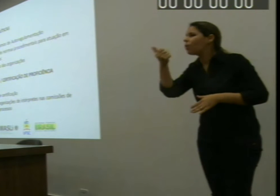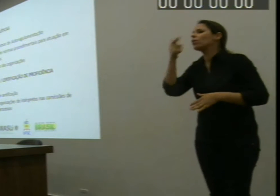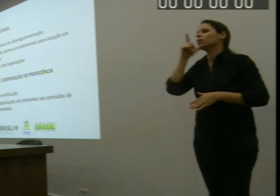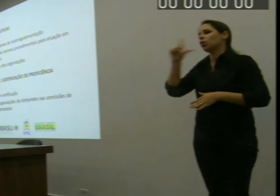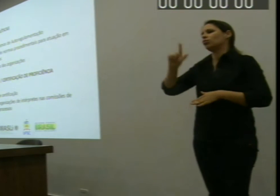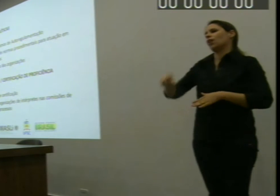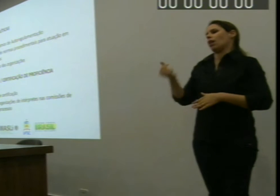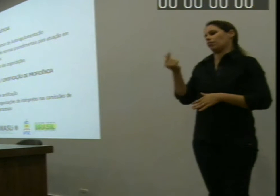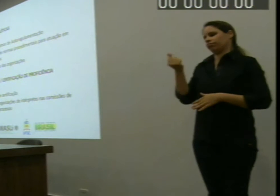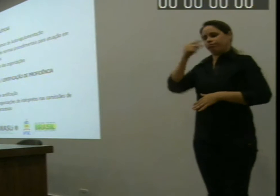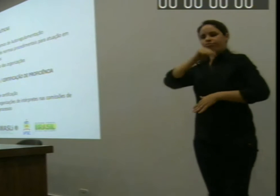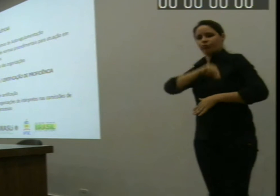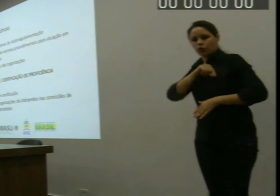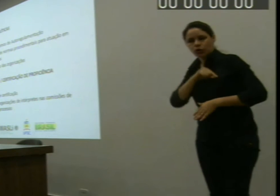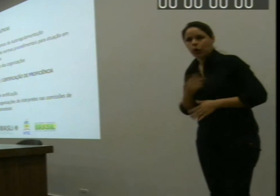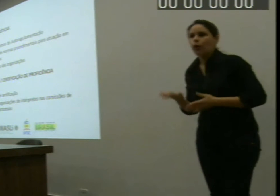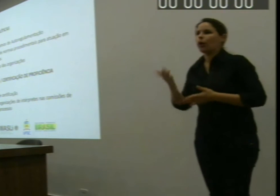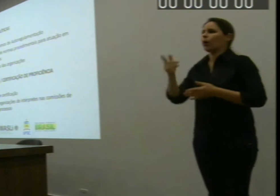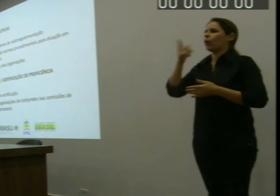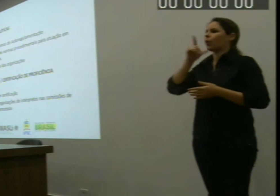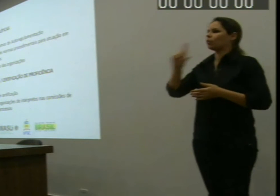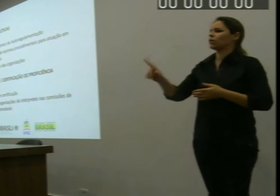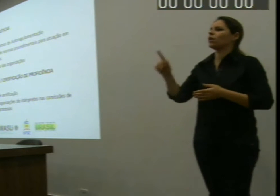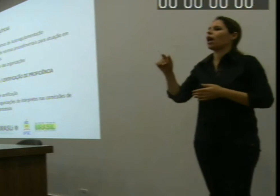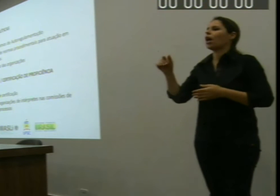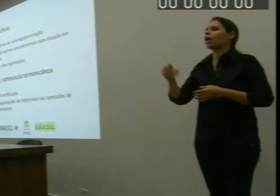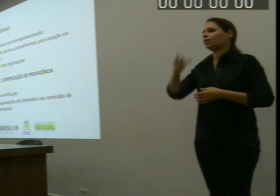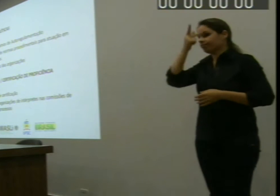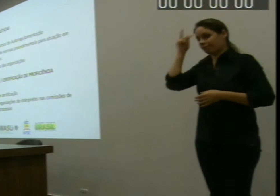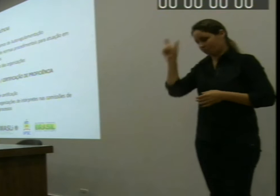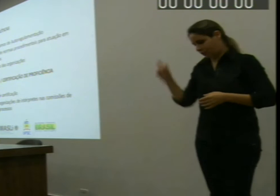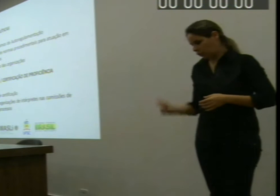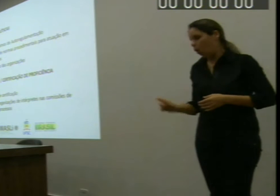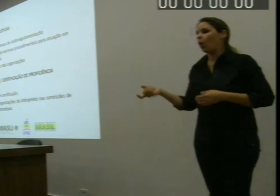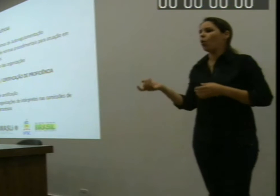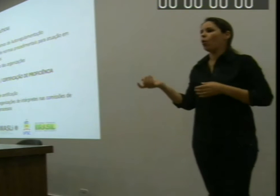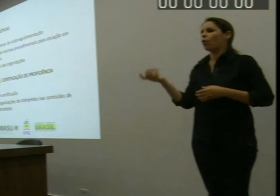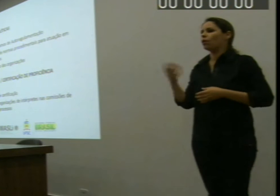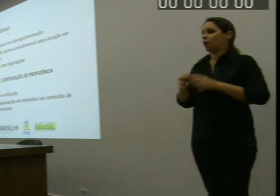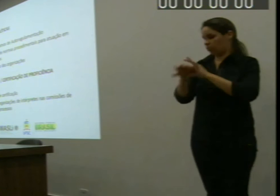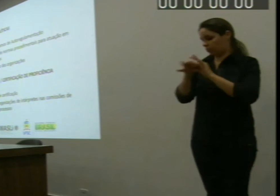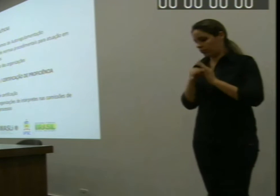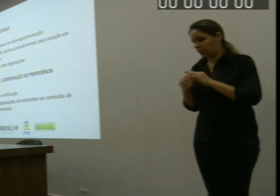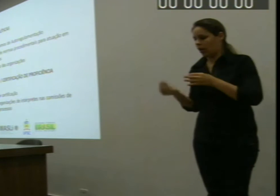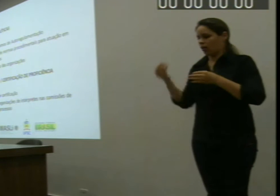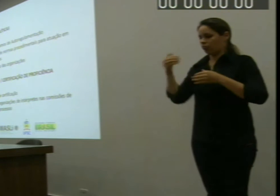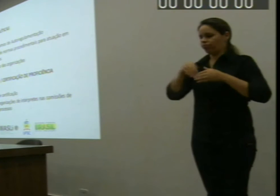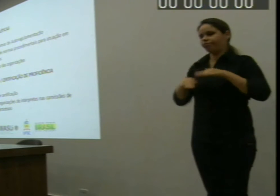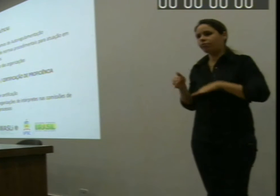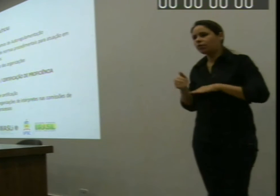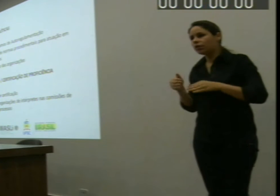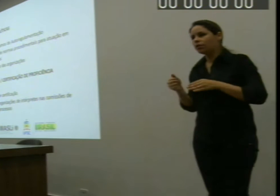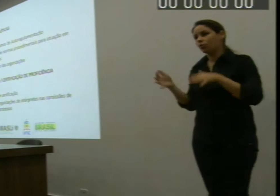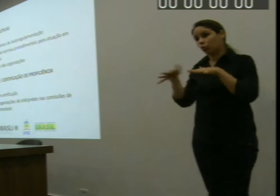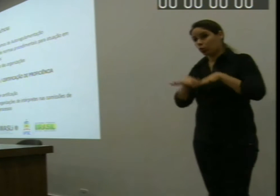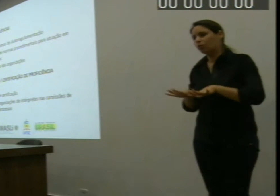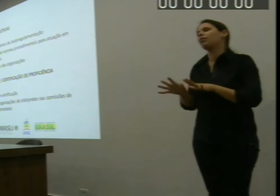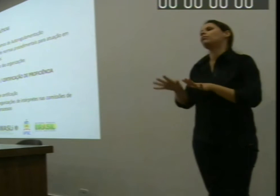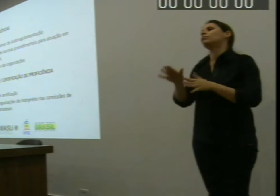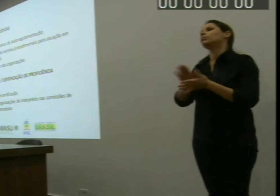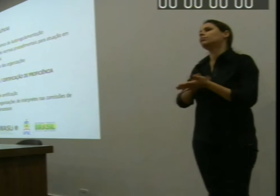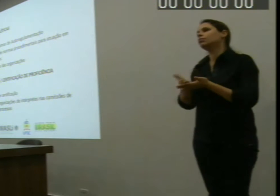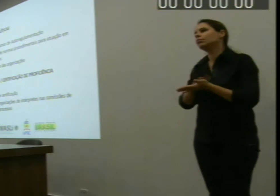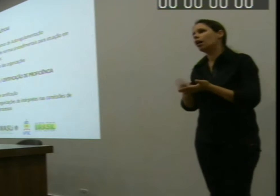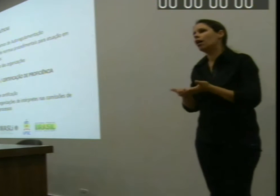conseguem ter pessoal consegue ter o envolvimento dos intérpretes o suficiente para que elas consigam viver para que elas consigam ser